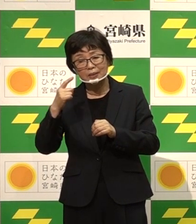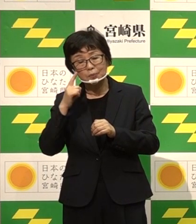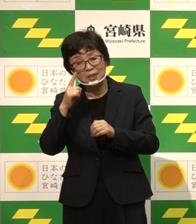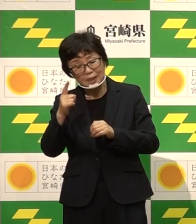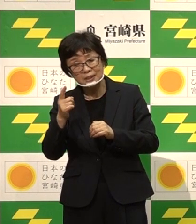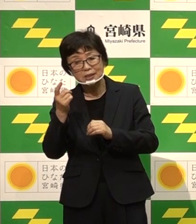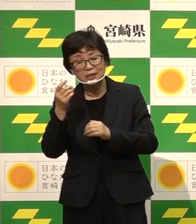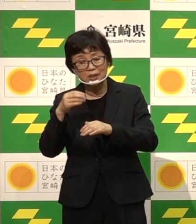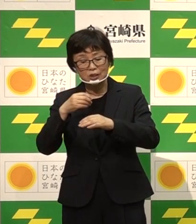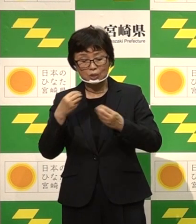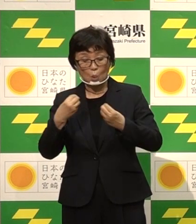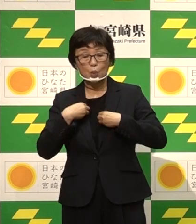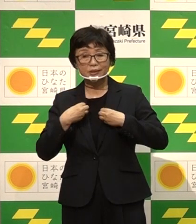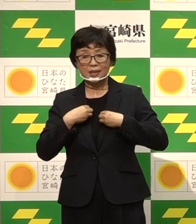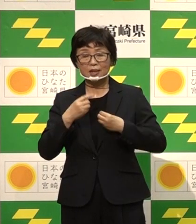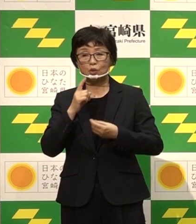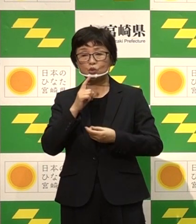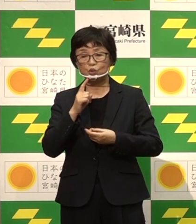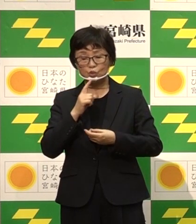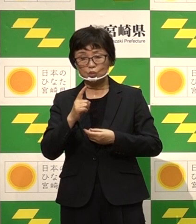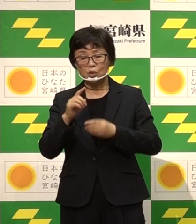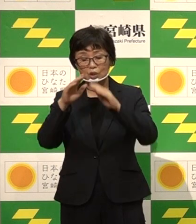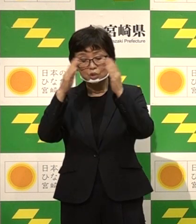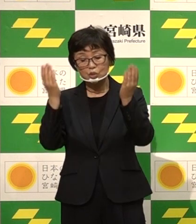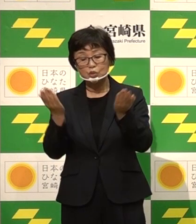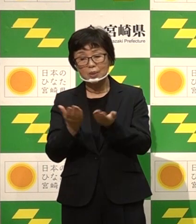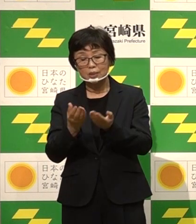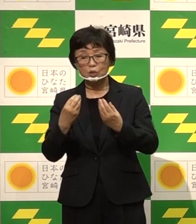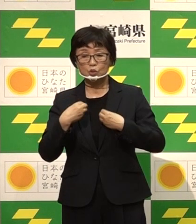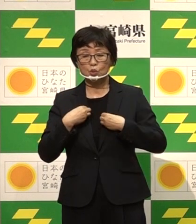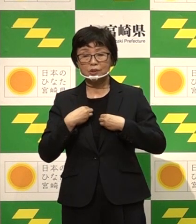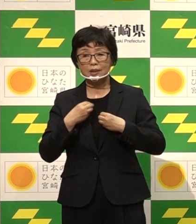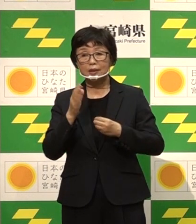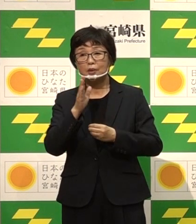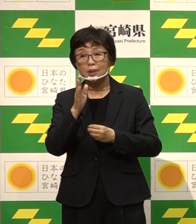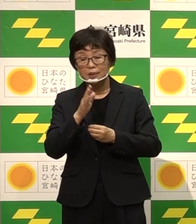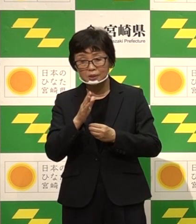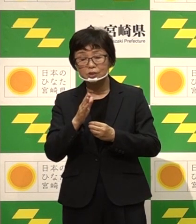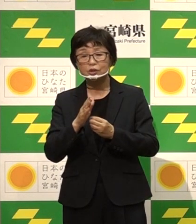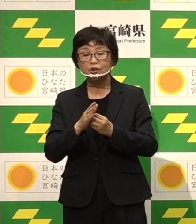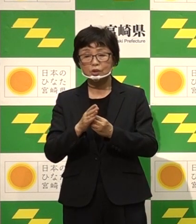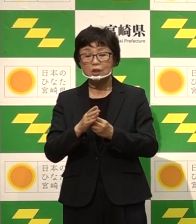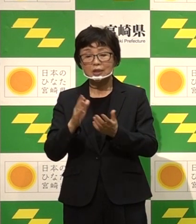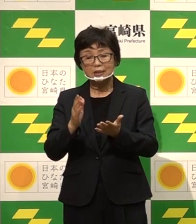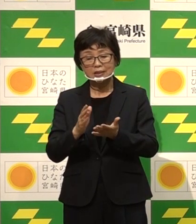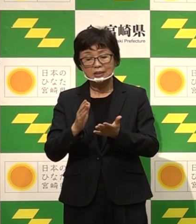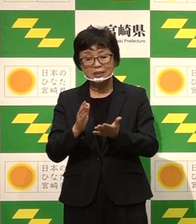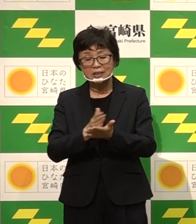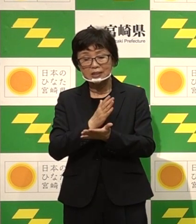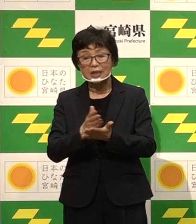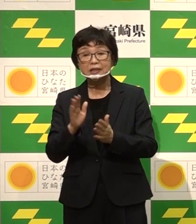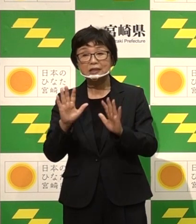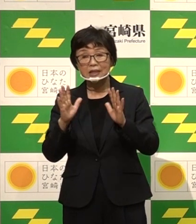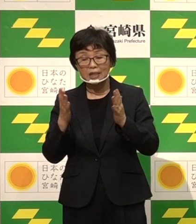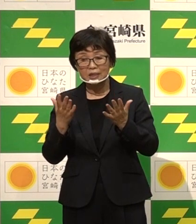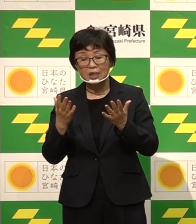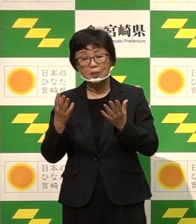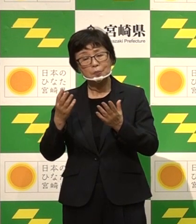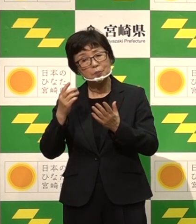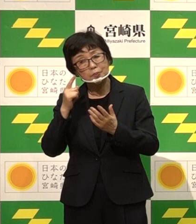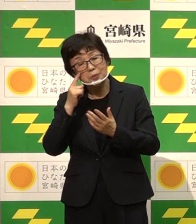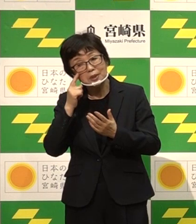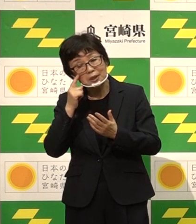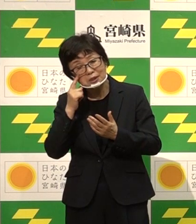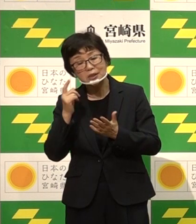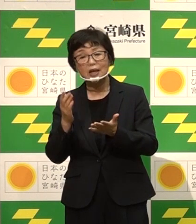で、すべての陽性患者、疑い患者をすべて診断することなくですね、みなし陽性として